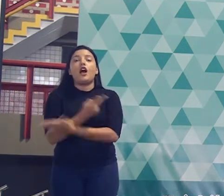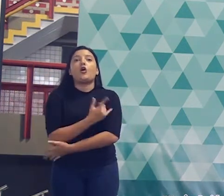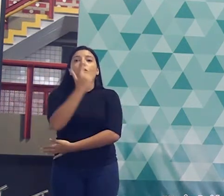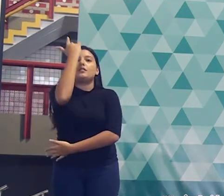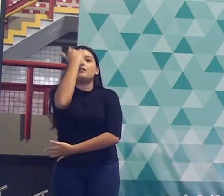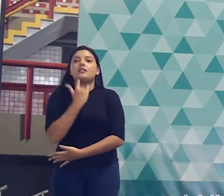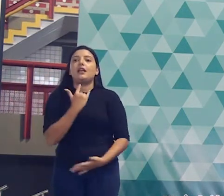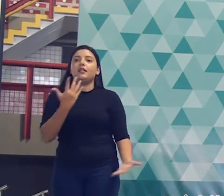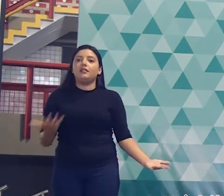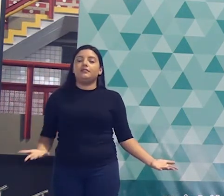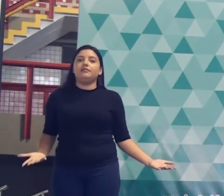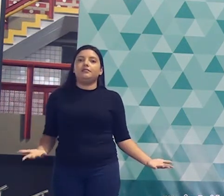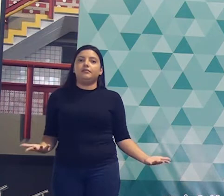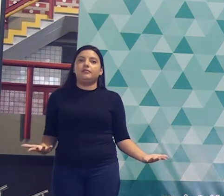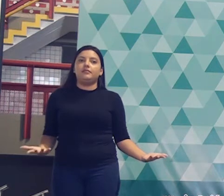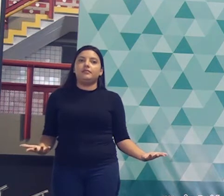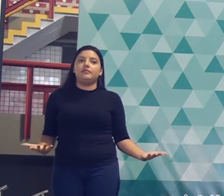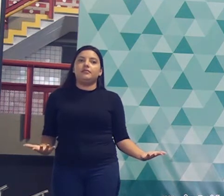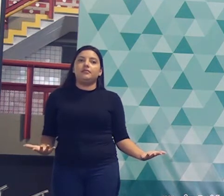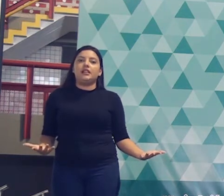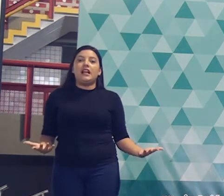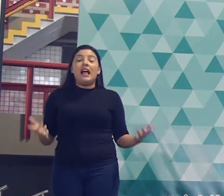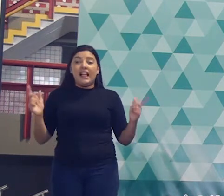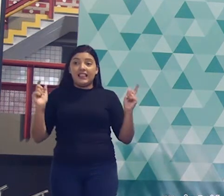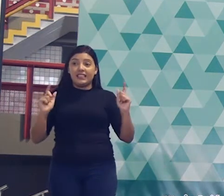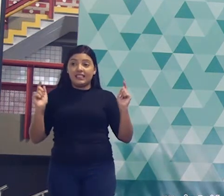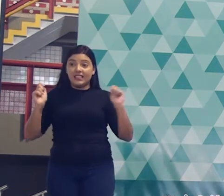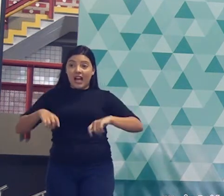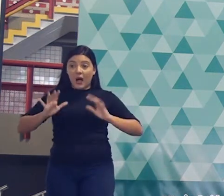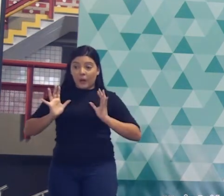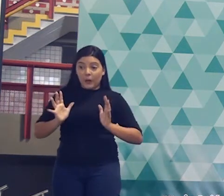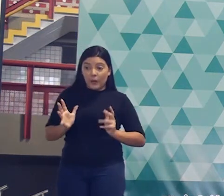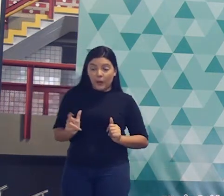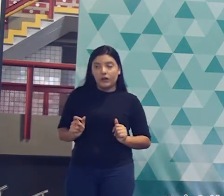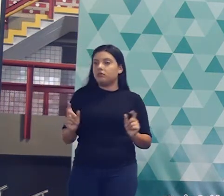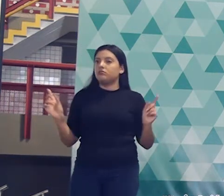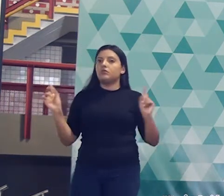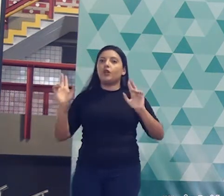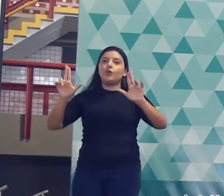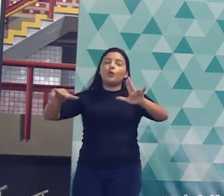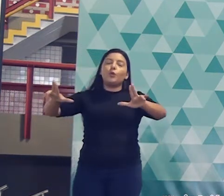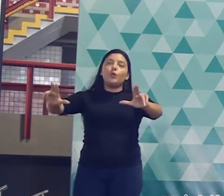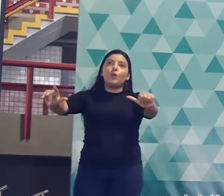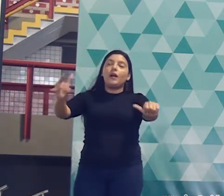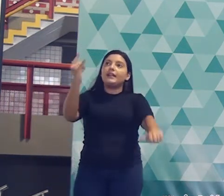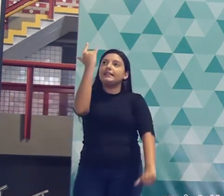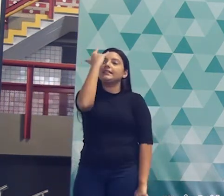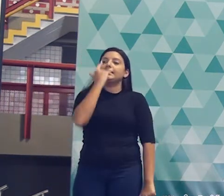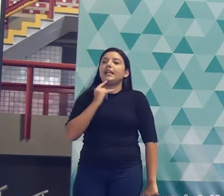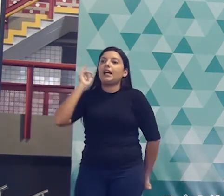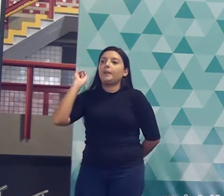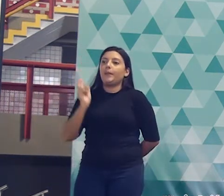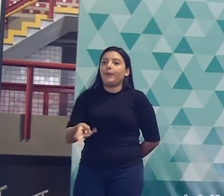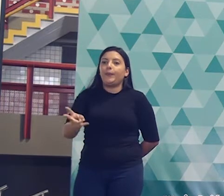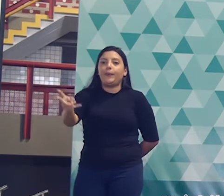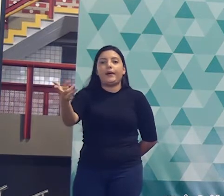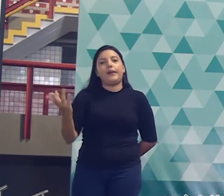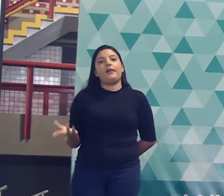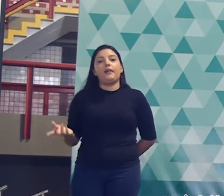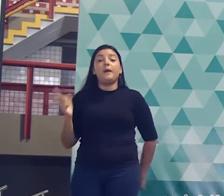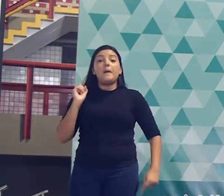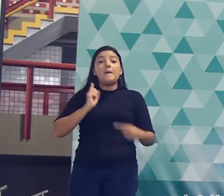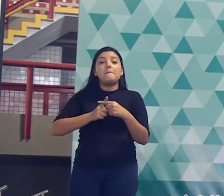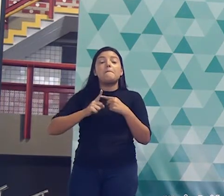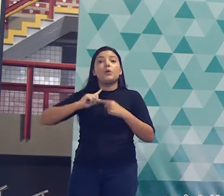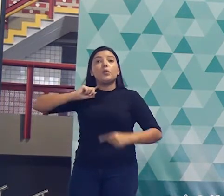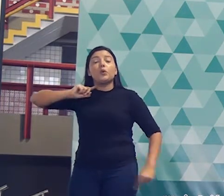cega. E esse processo é irreversível. Então, nunca mais ela volta a enxergar. Porque é uma substância